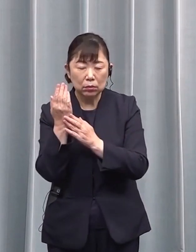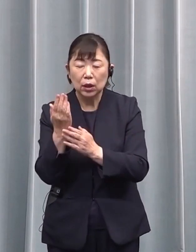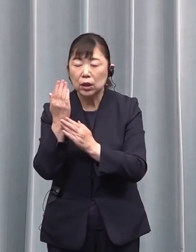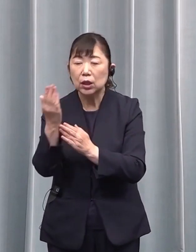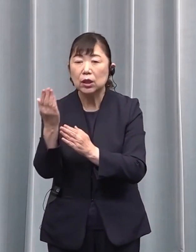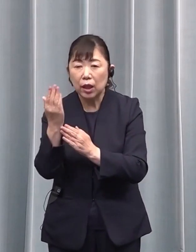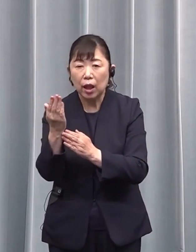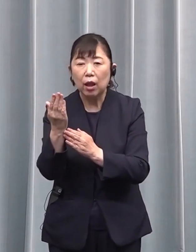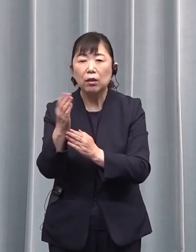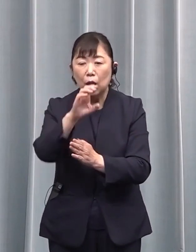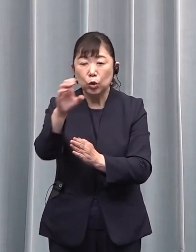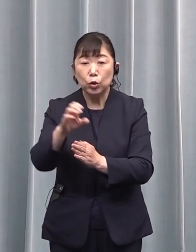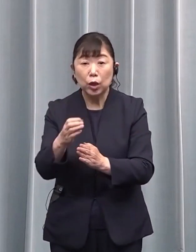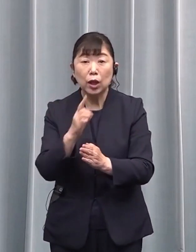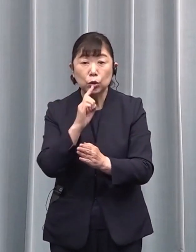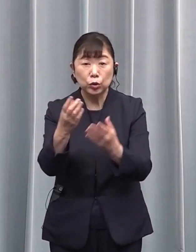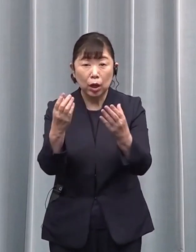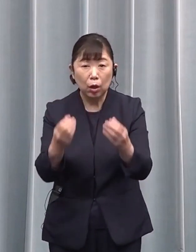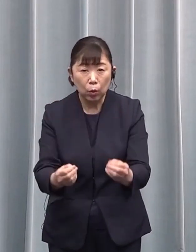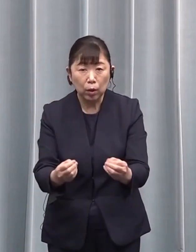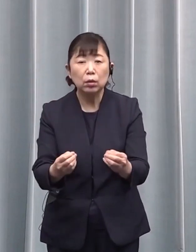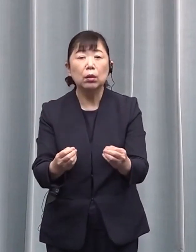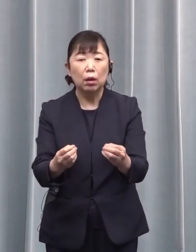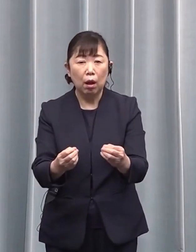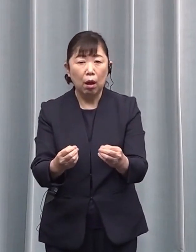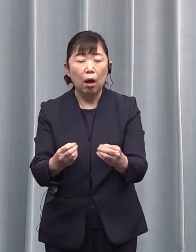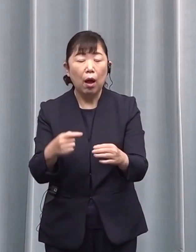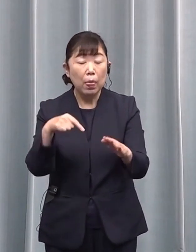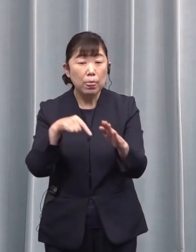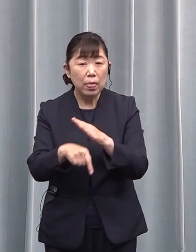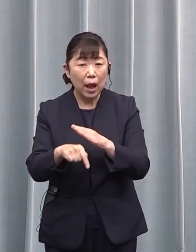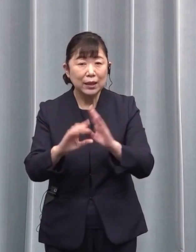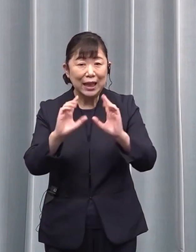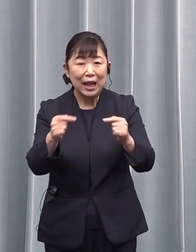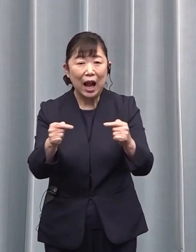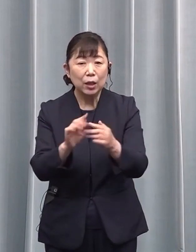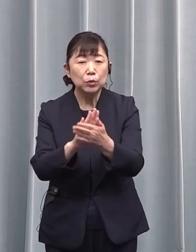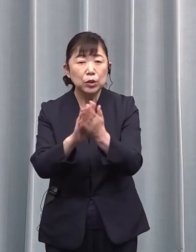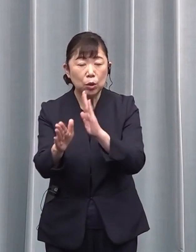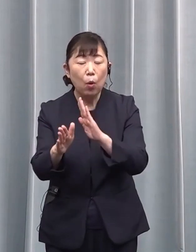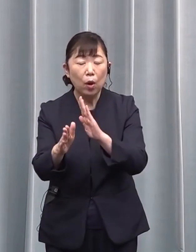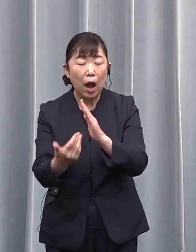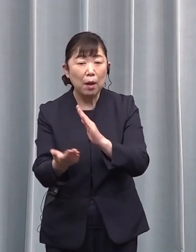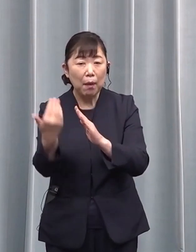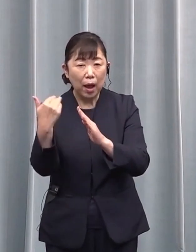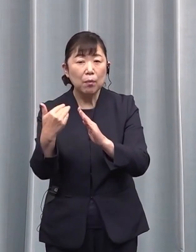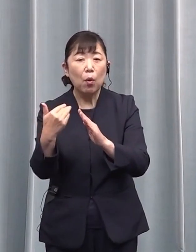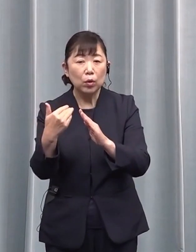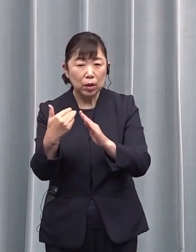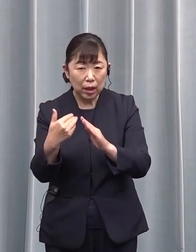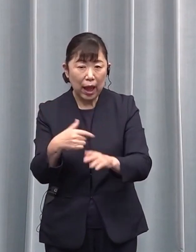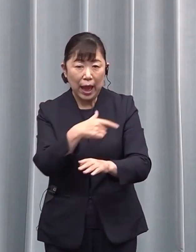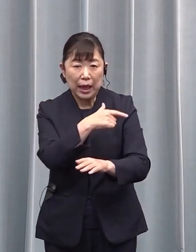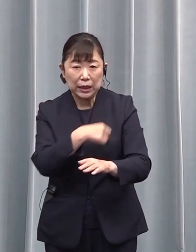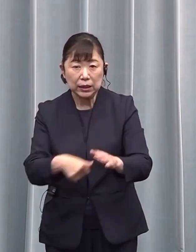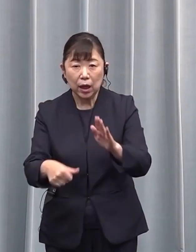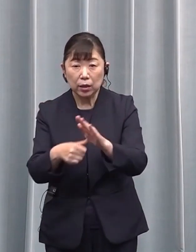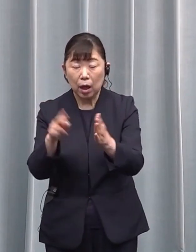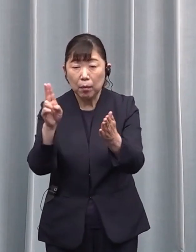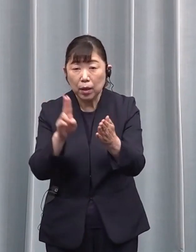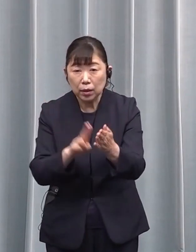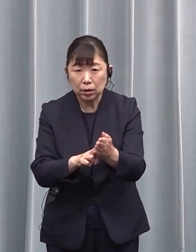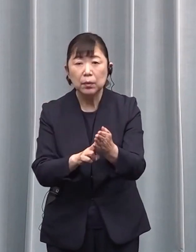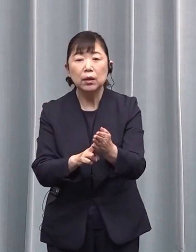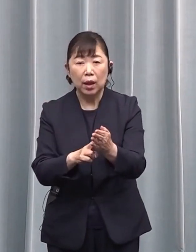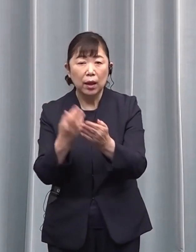わっておりましたが、結局どういうことでこれ外務省が事前に決め、すべて回答を含めてですね、質問の内容を聞い